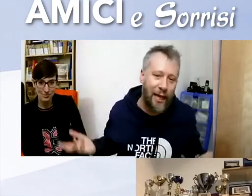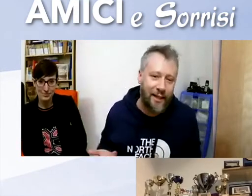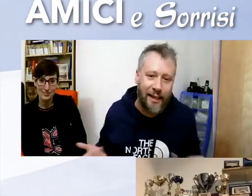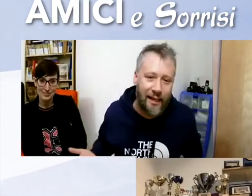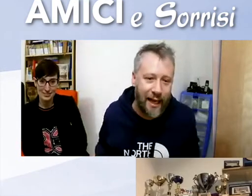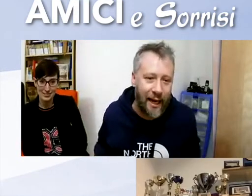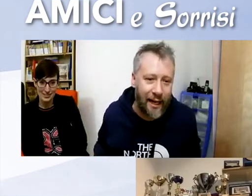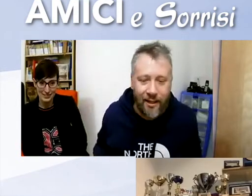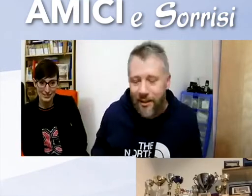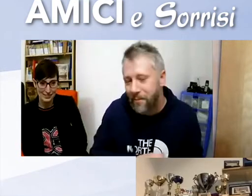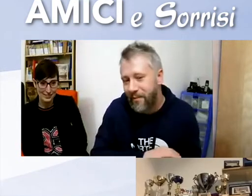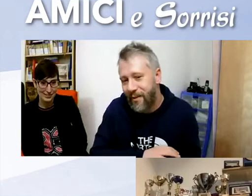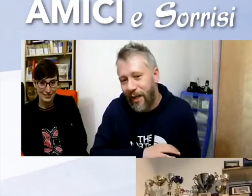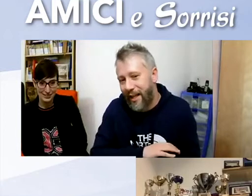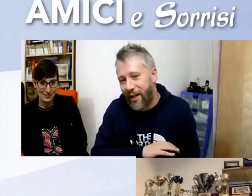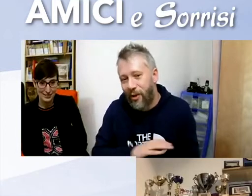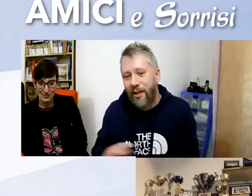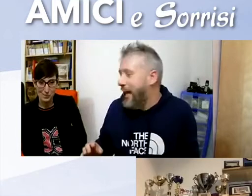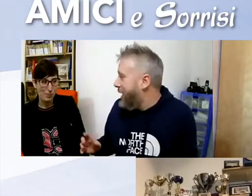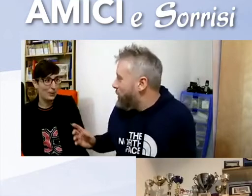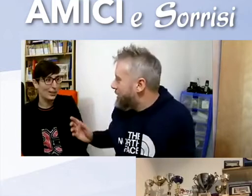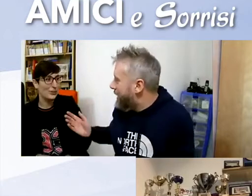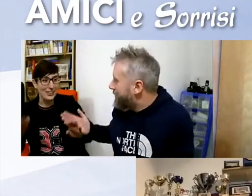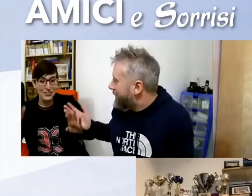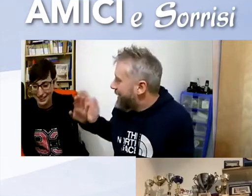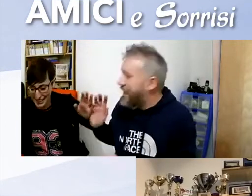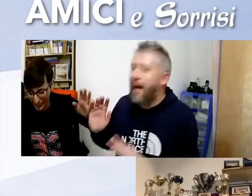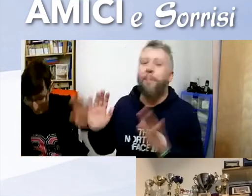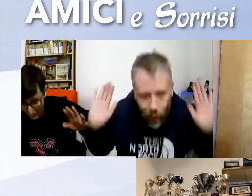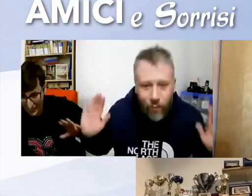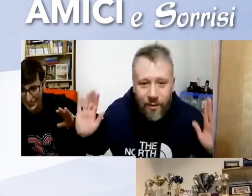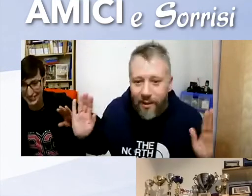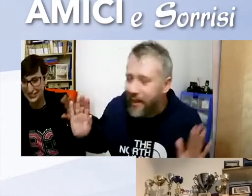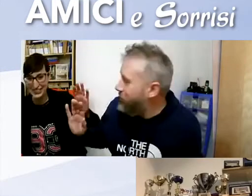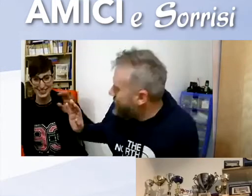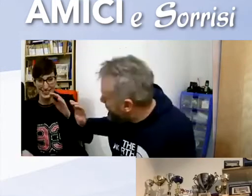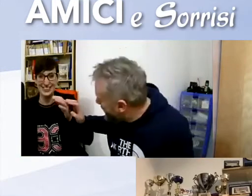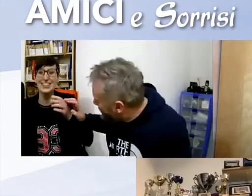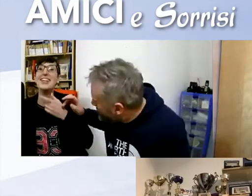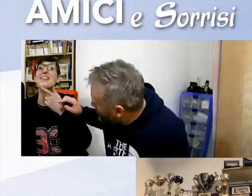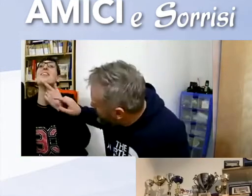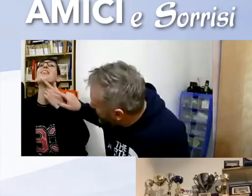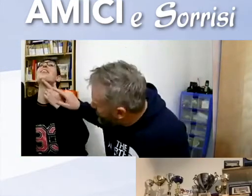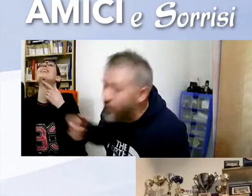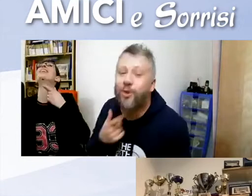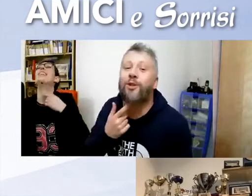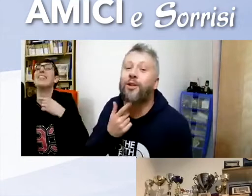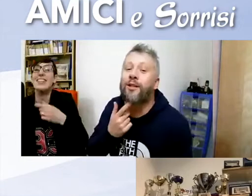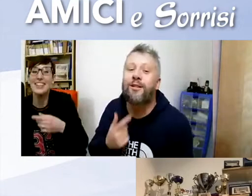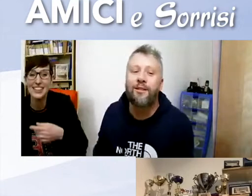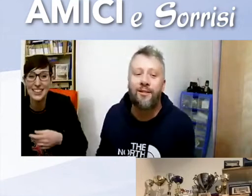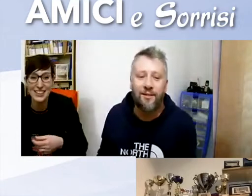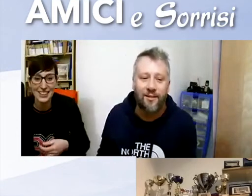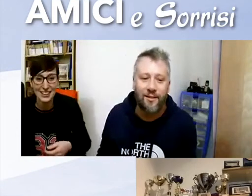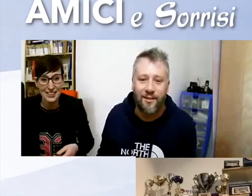hanno 80 kg di cane. Guarda, ero e quindi Caduta di faccia. apro tum, Madò. Quindi, secondo me ha riso